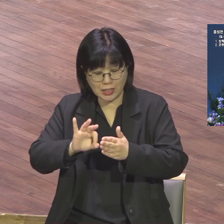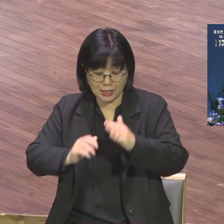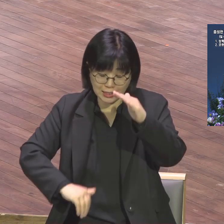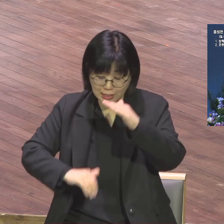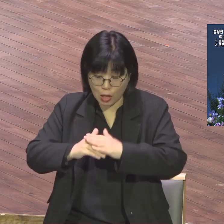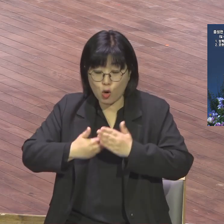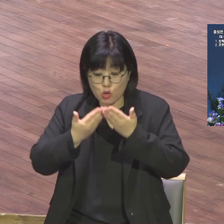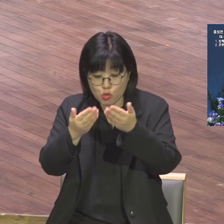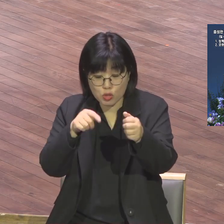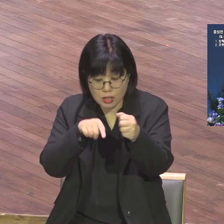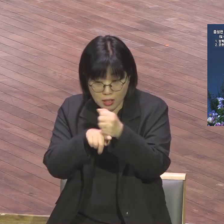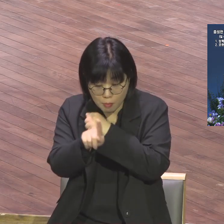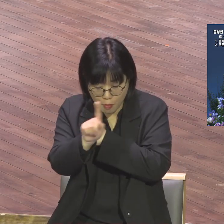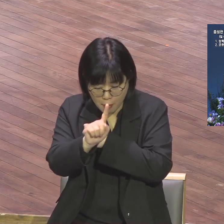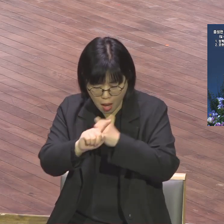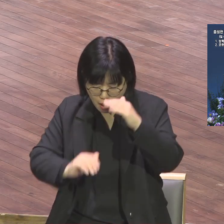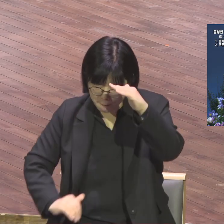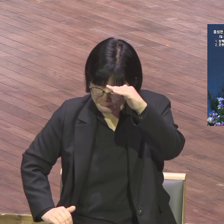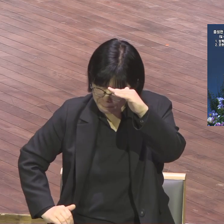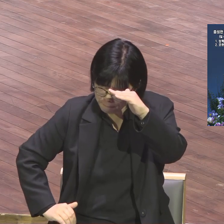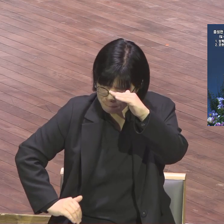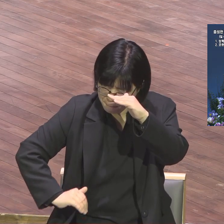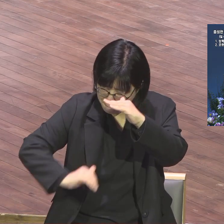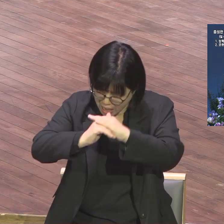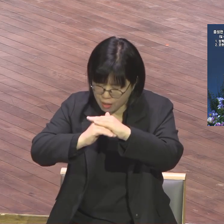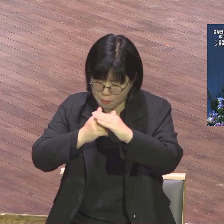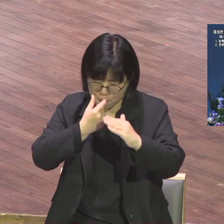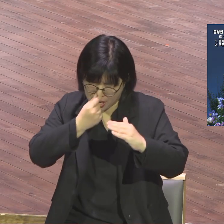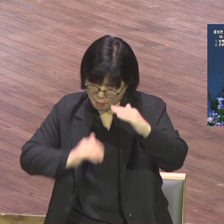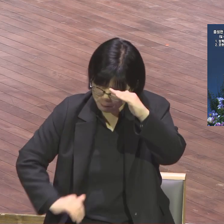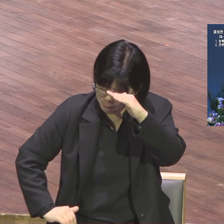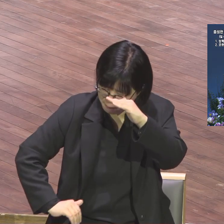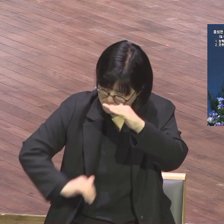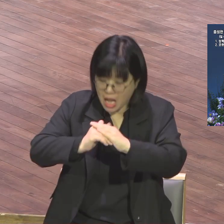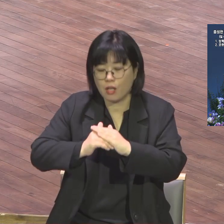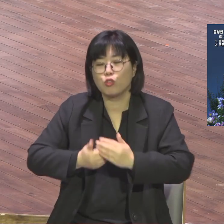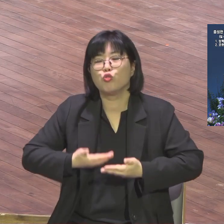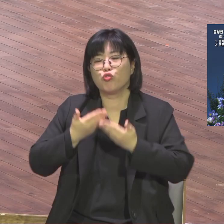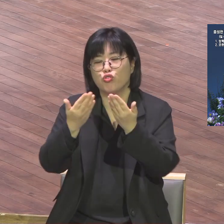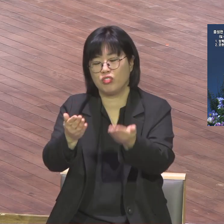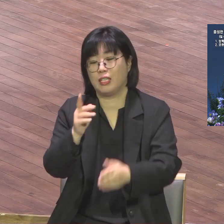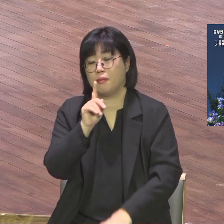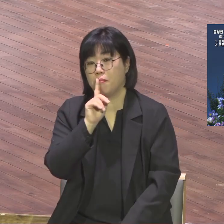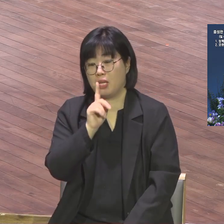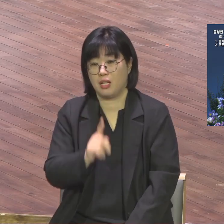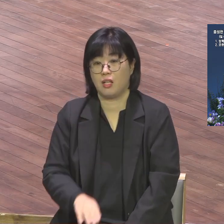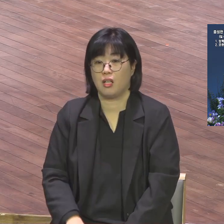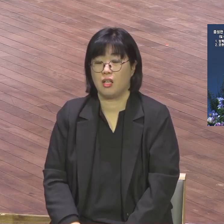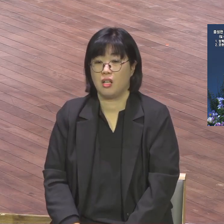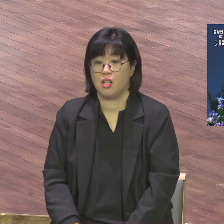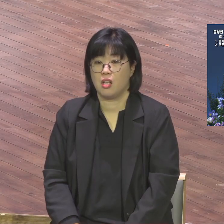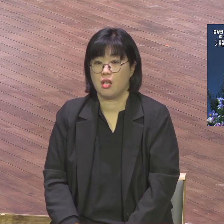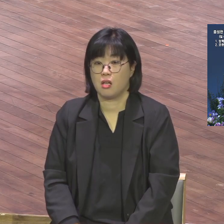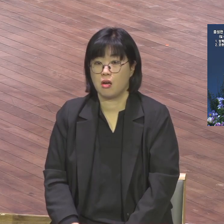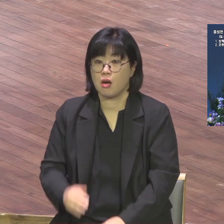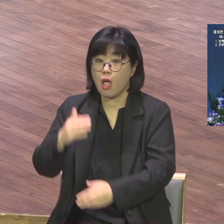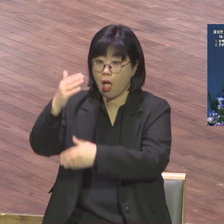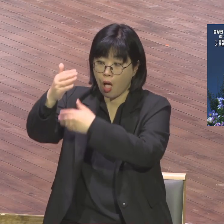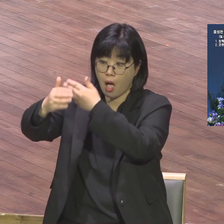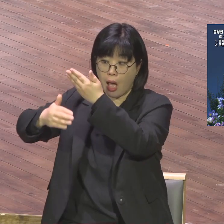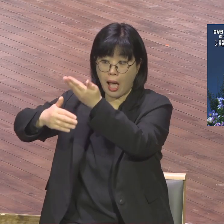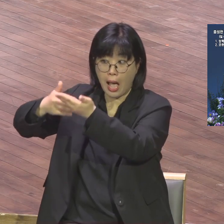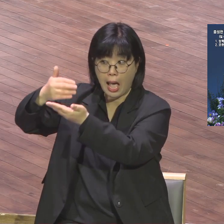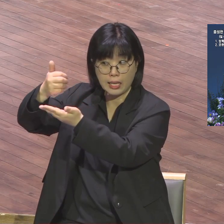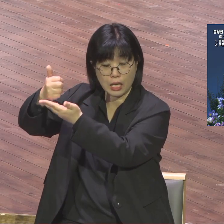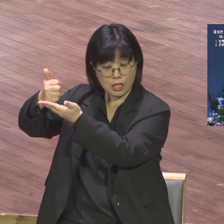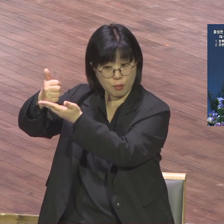채우신다. 사실 하나님께서 이 하나님의 부요함 크기란 것은요 하나님 부요하다 측량할